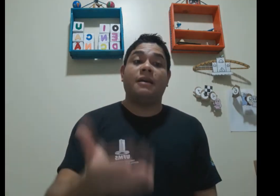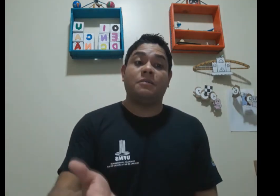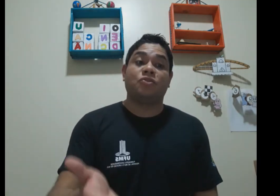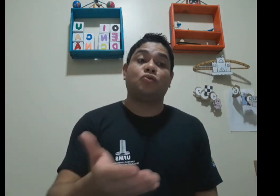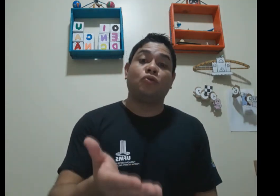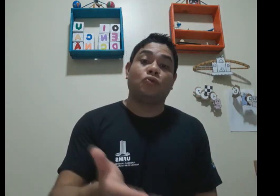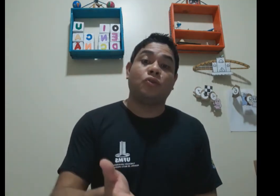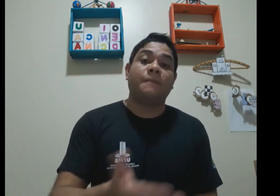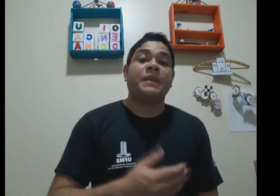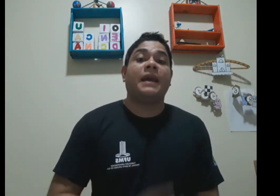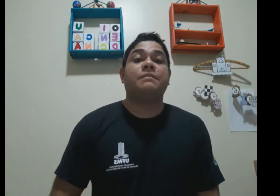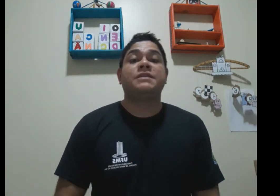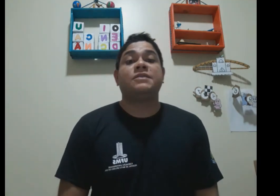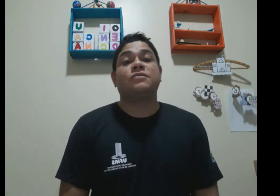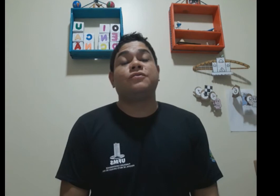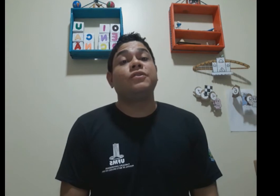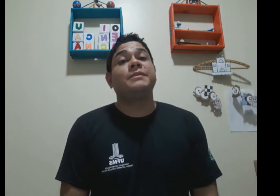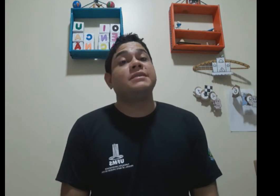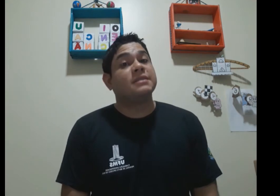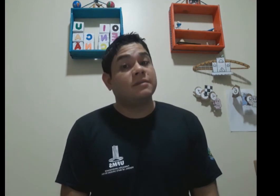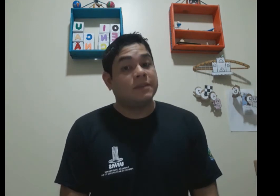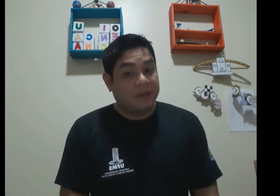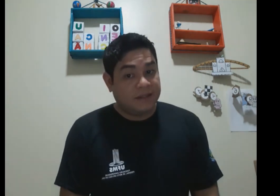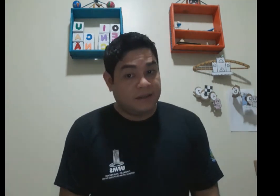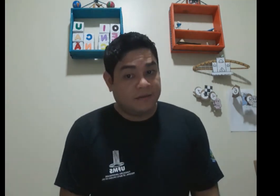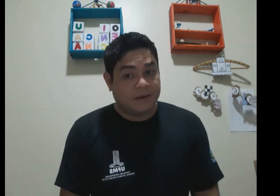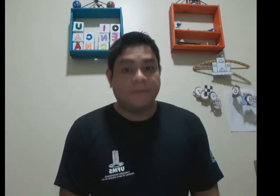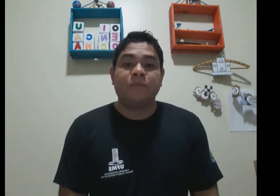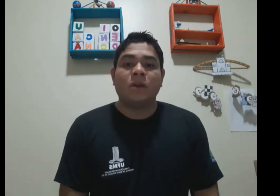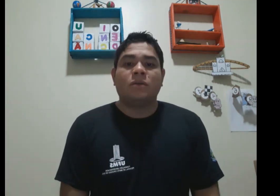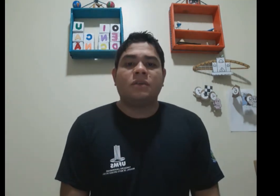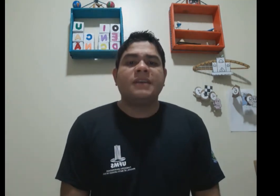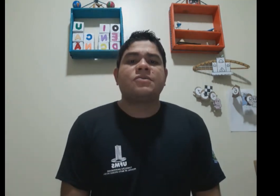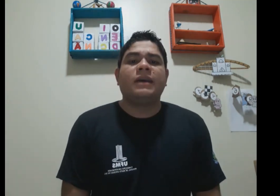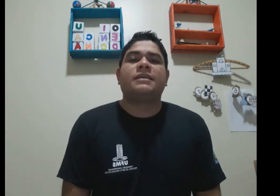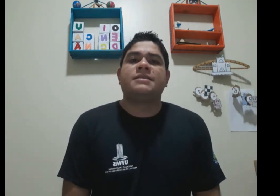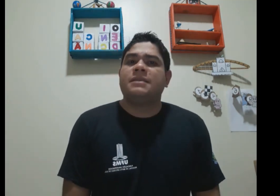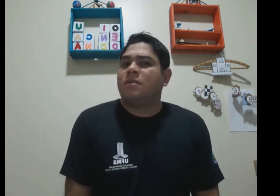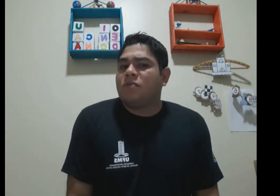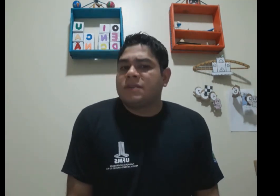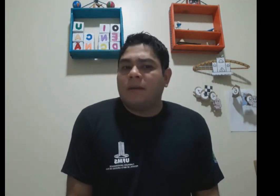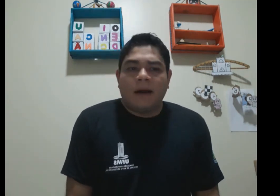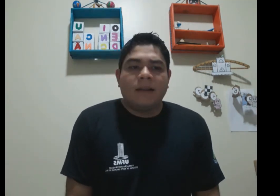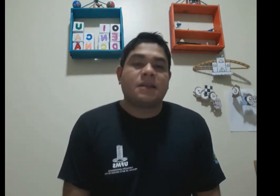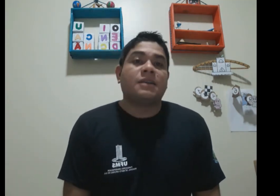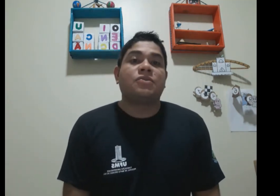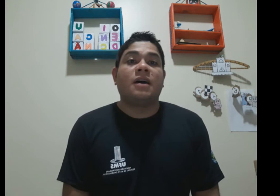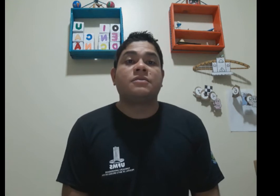intérprete tutor é preciso formação específica. O texto ainda cita alguns trabalhos relacionados